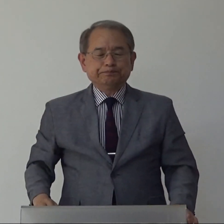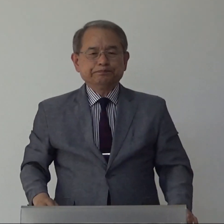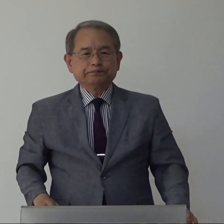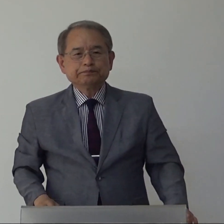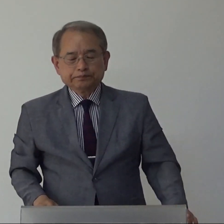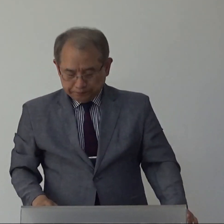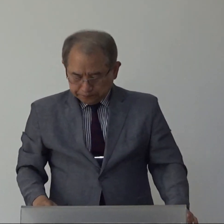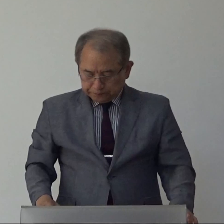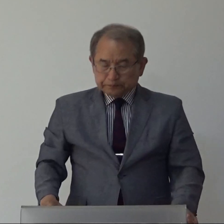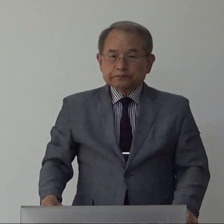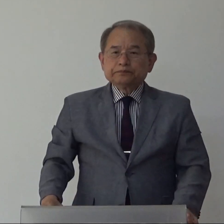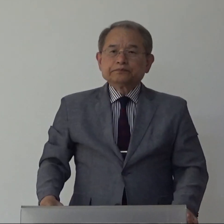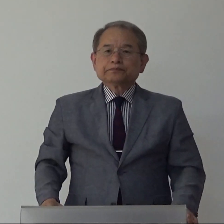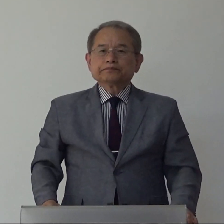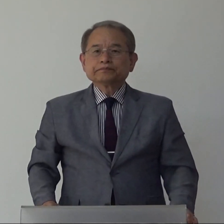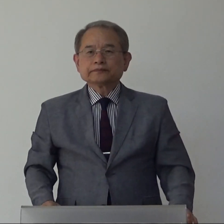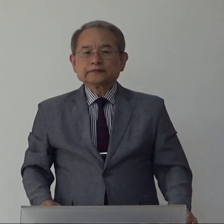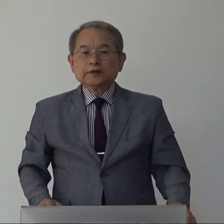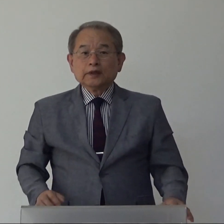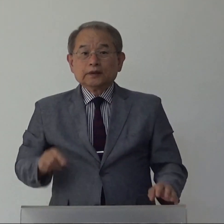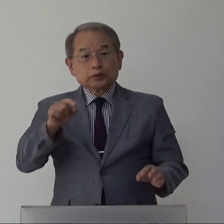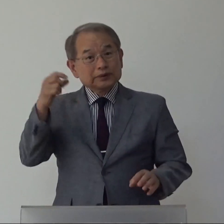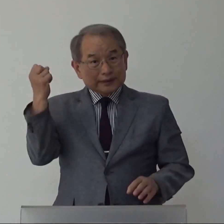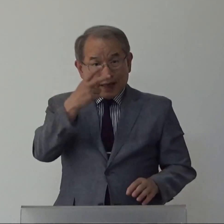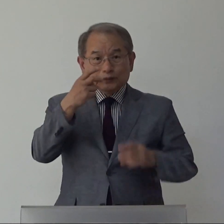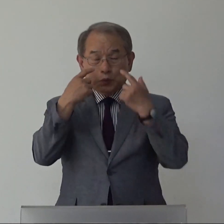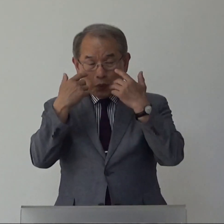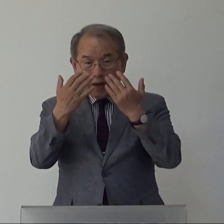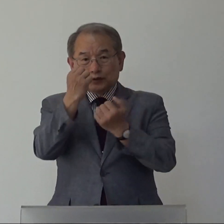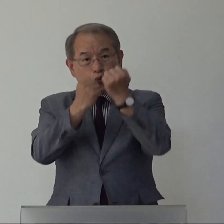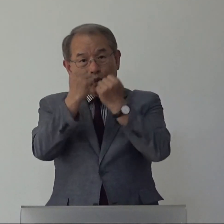우리를 보실 때 너무나 실망하실 것 같습니다.